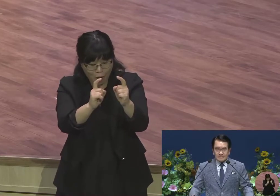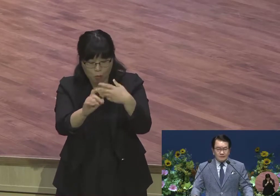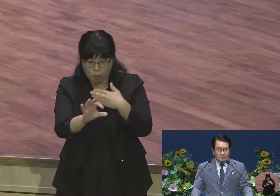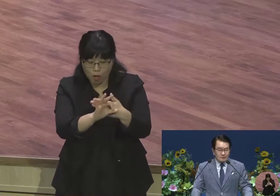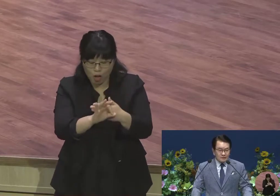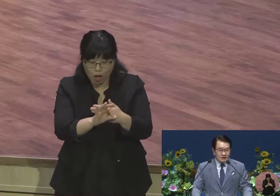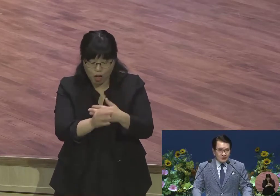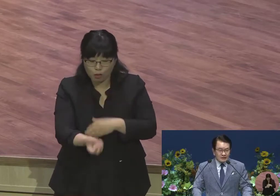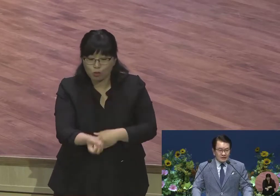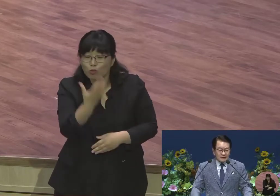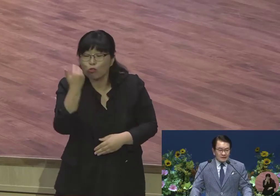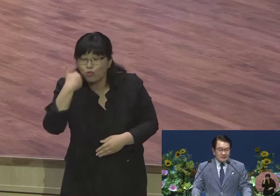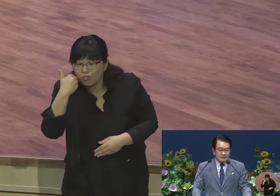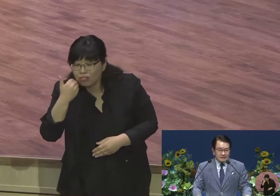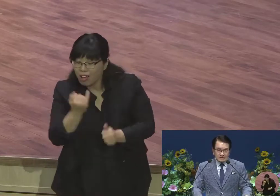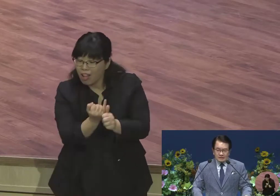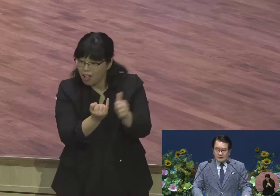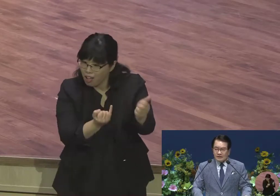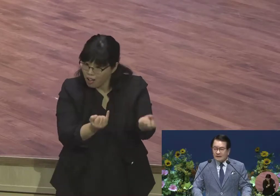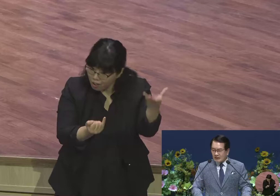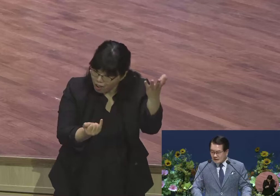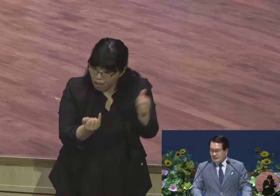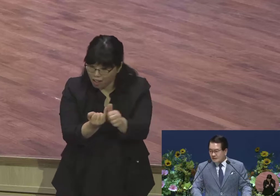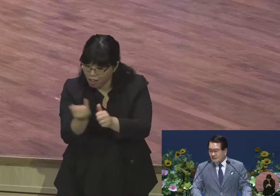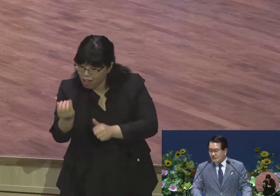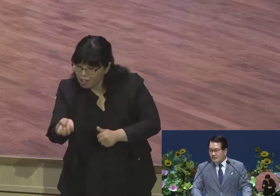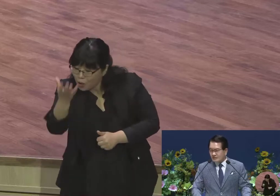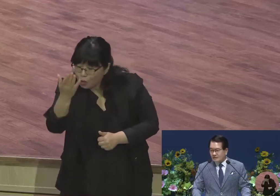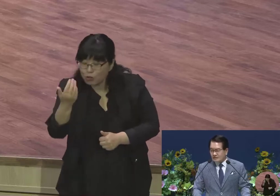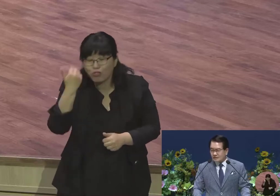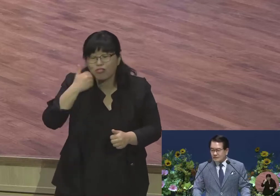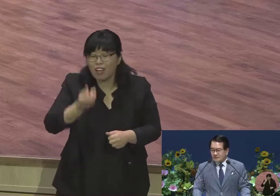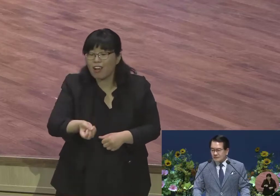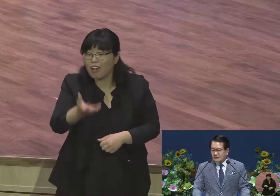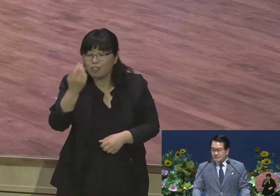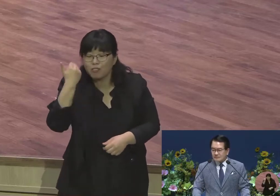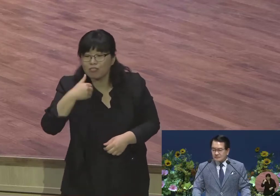잘 모르십니까? 여자들이 다 이겨요.